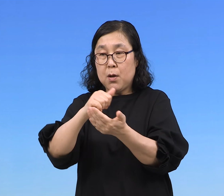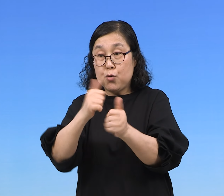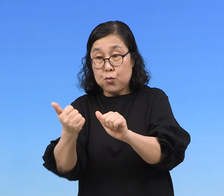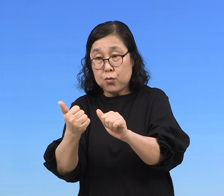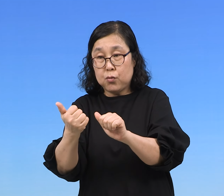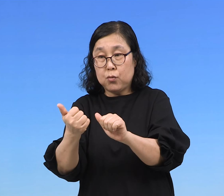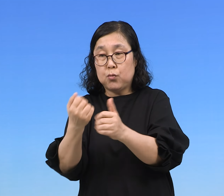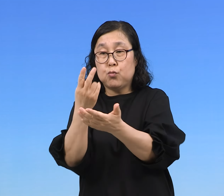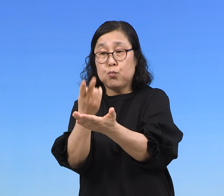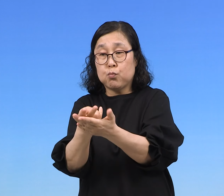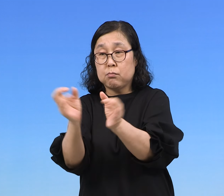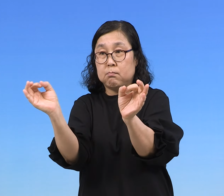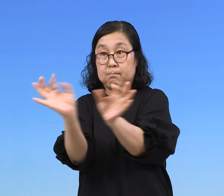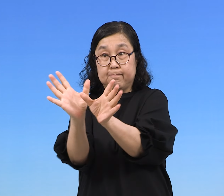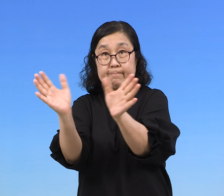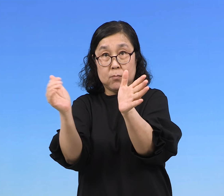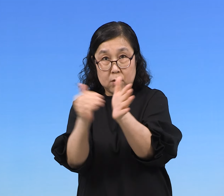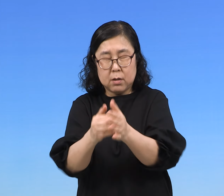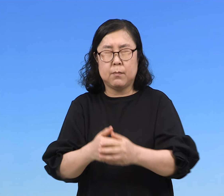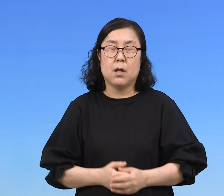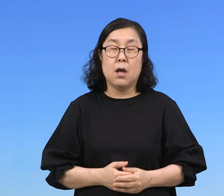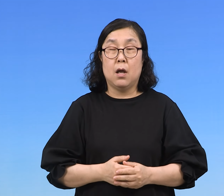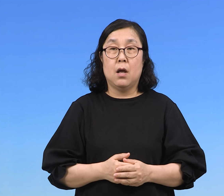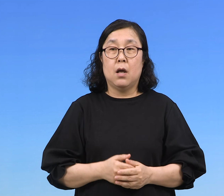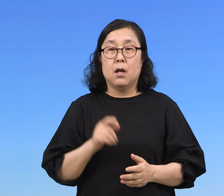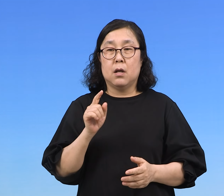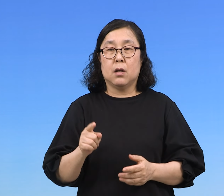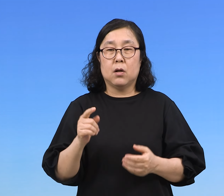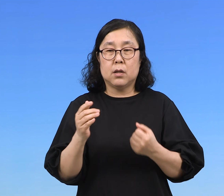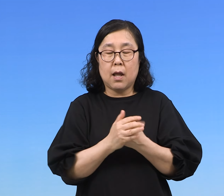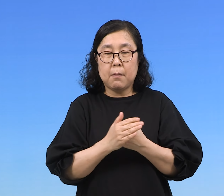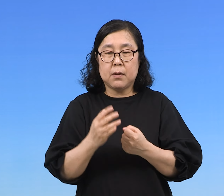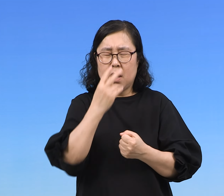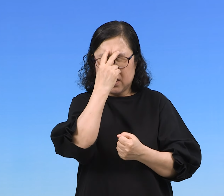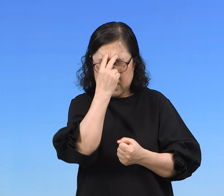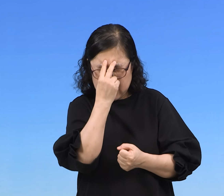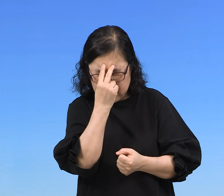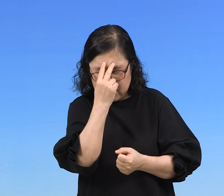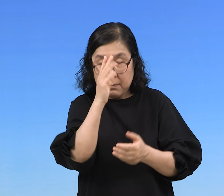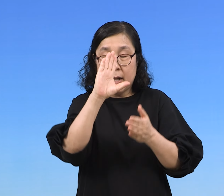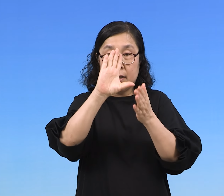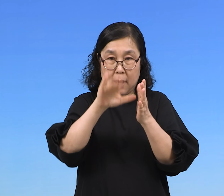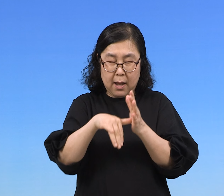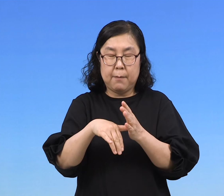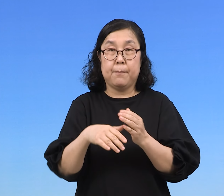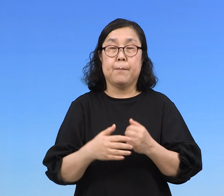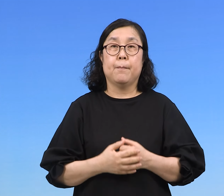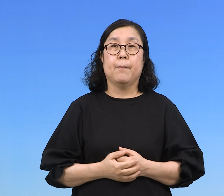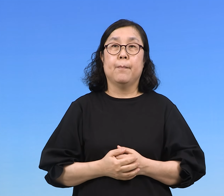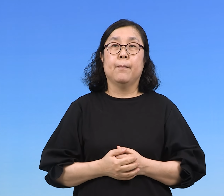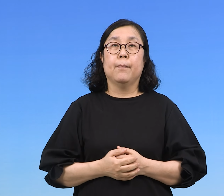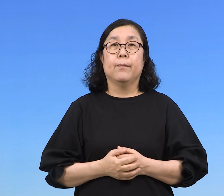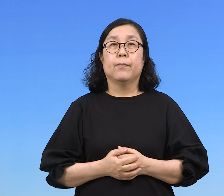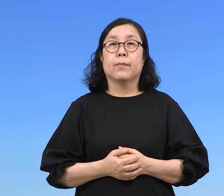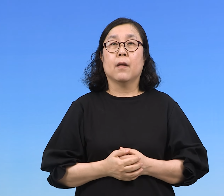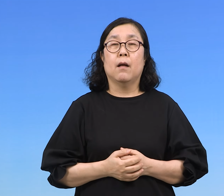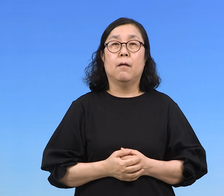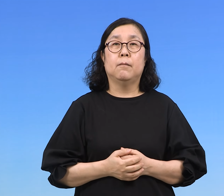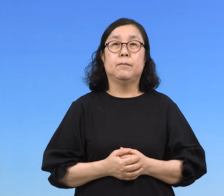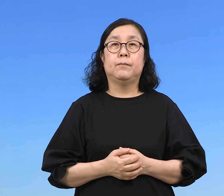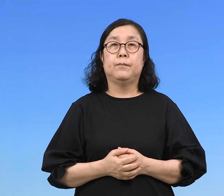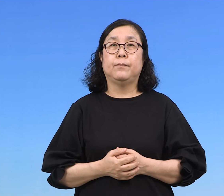보이지 아니한지라. 그랬더니 4절에서 이 여인들의 반응을 보십시오. 이로 인하여 근심할 때에